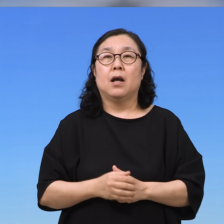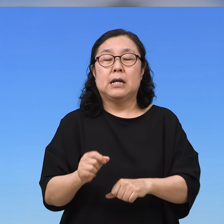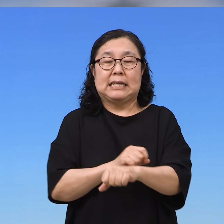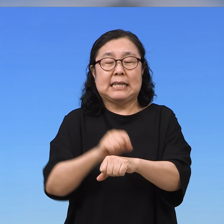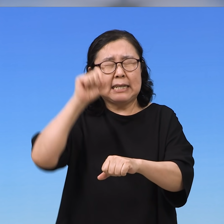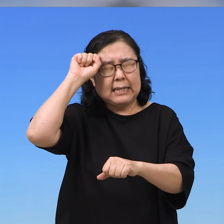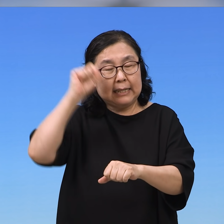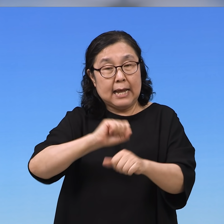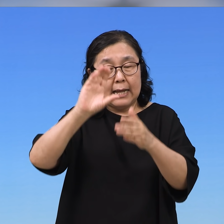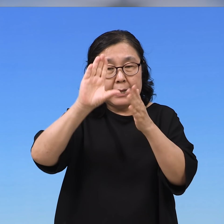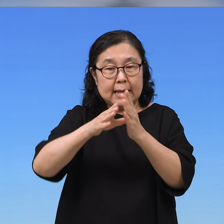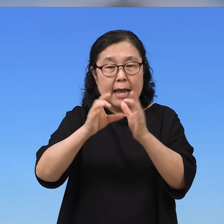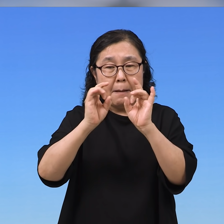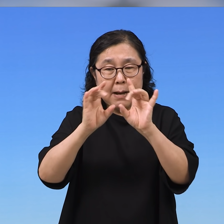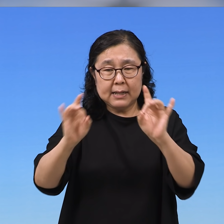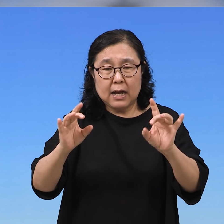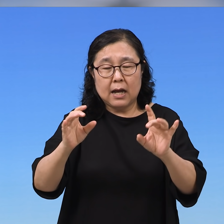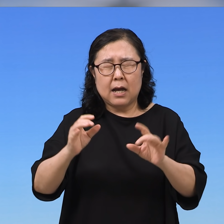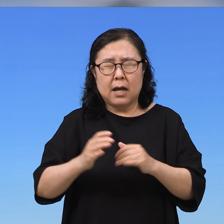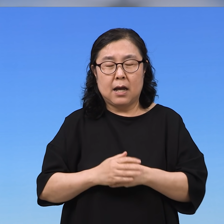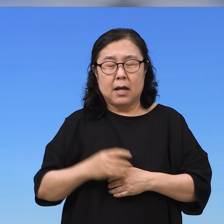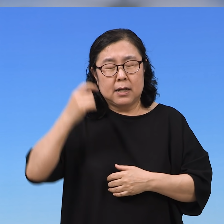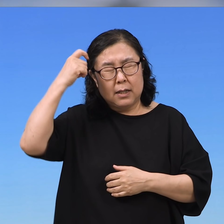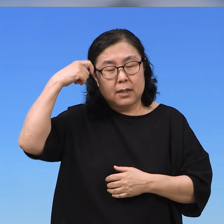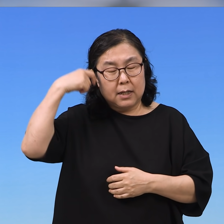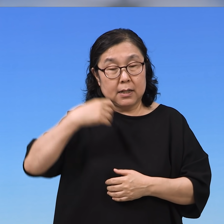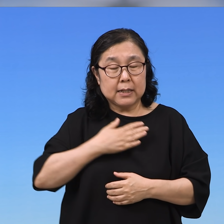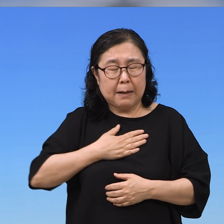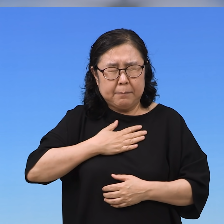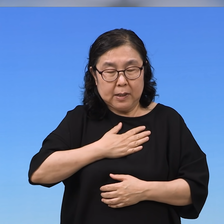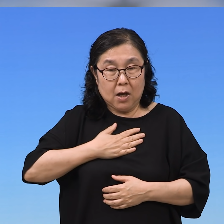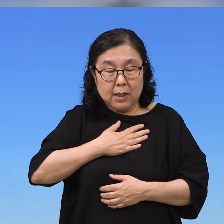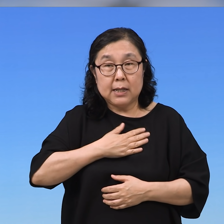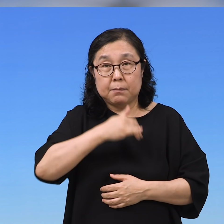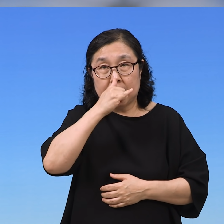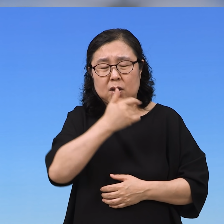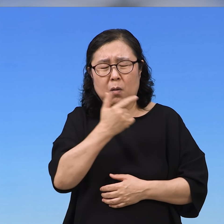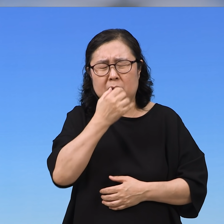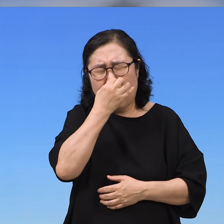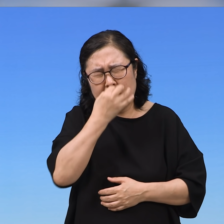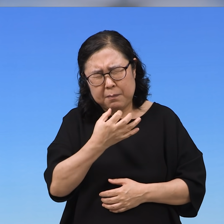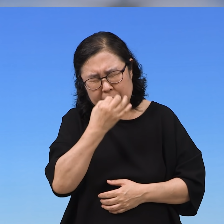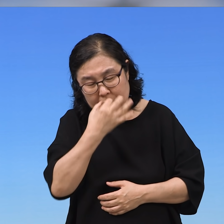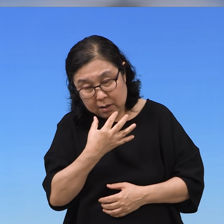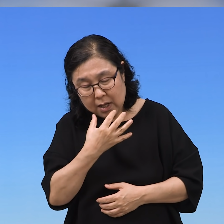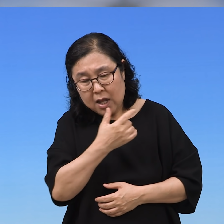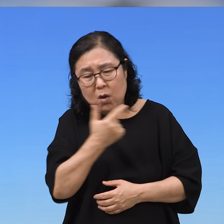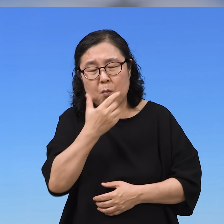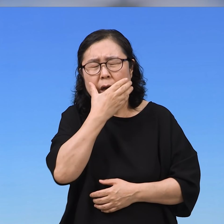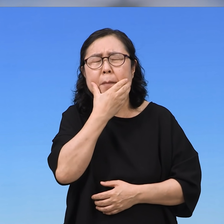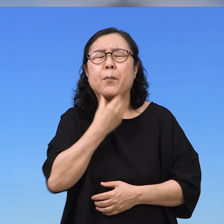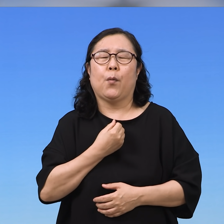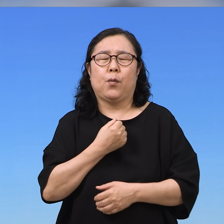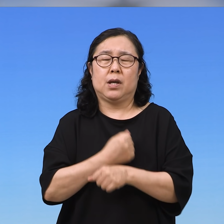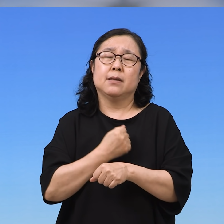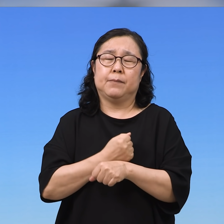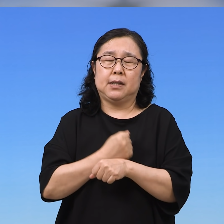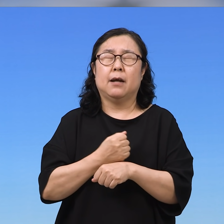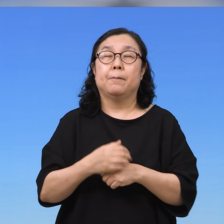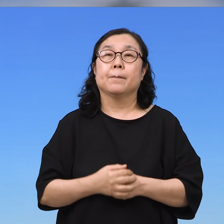부흥회 때마다 느끼는 감정인데요, 이번에도 막 너무너무 힘든데 너무나